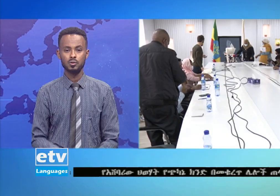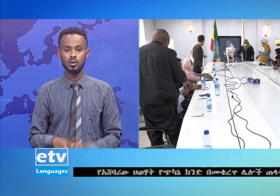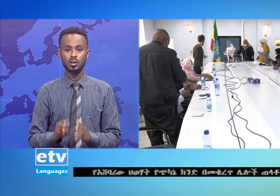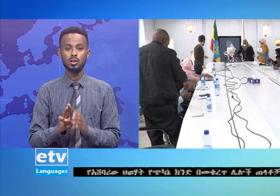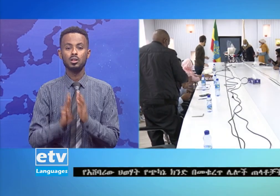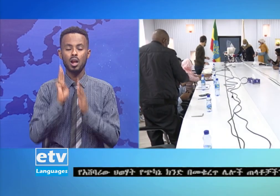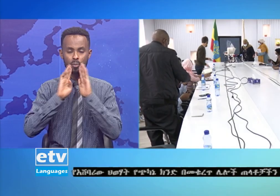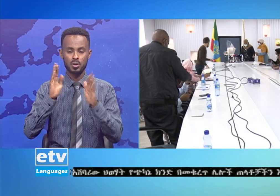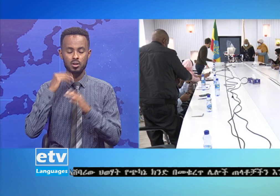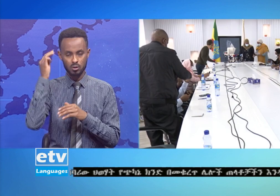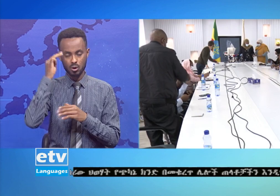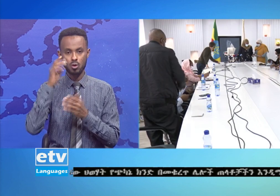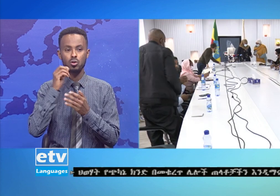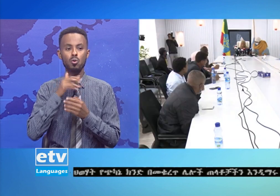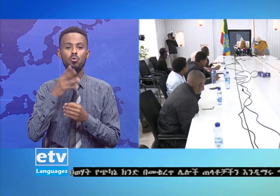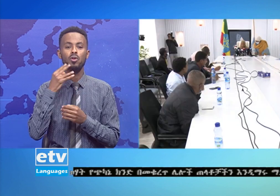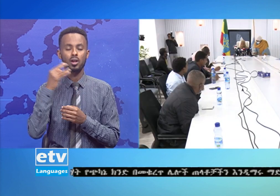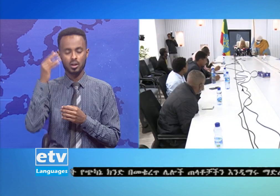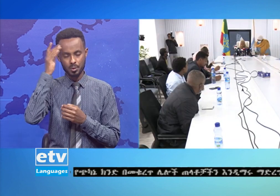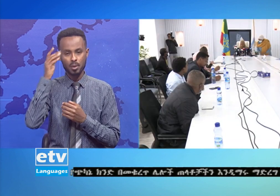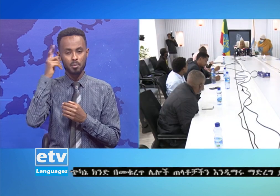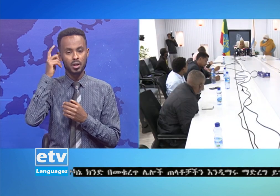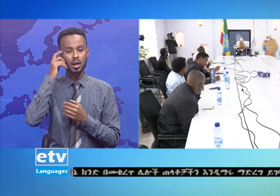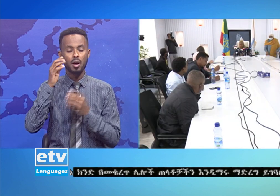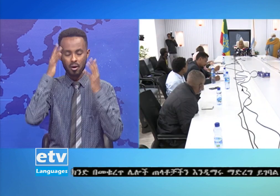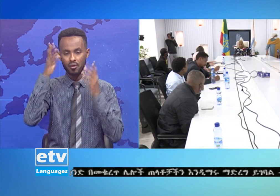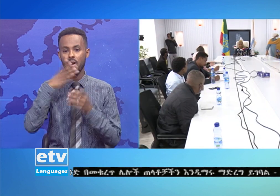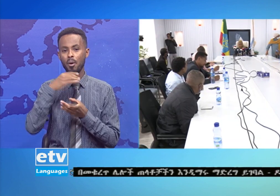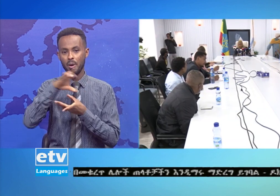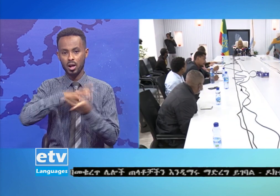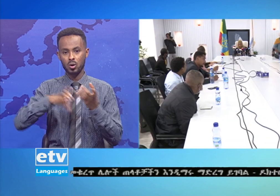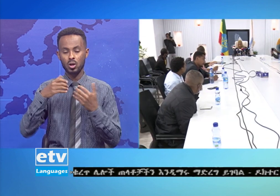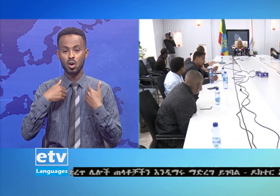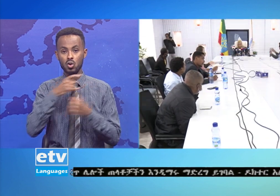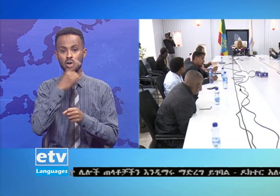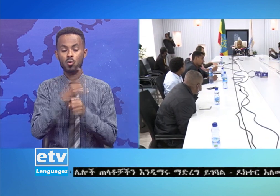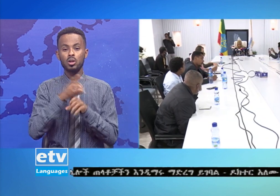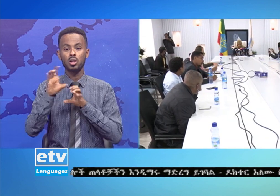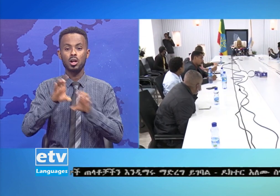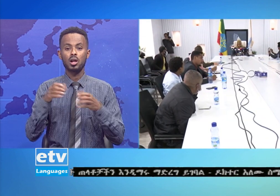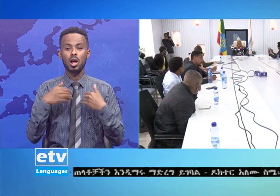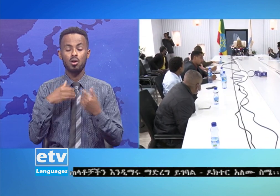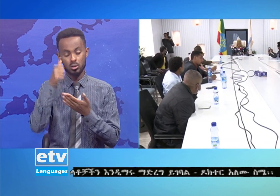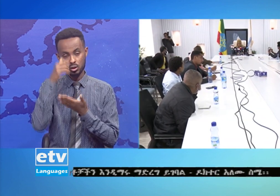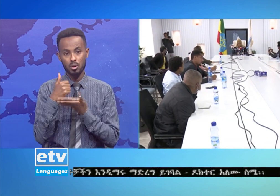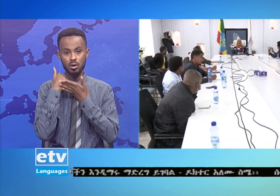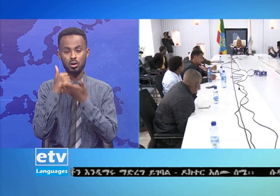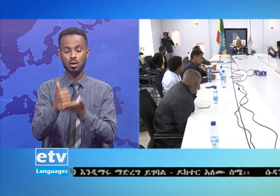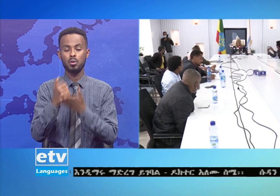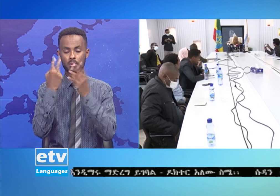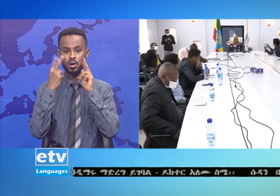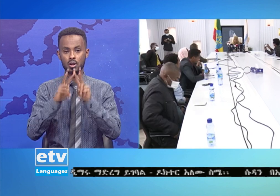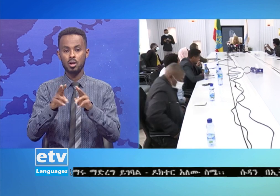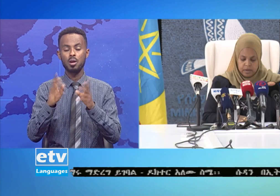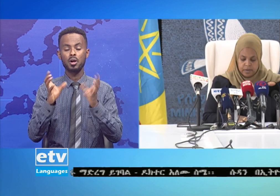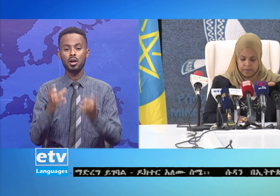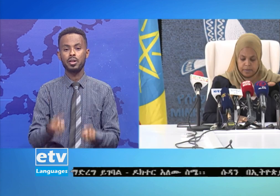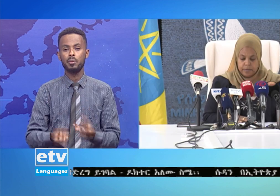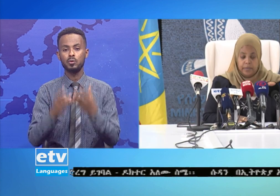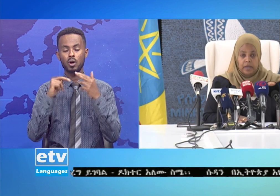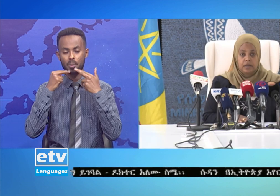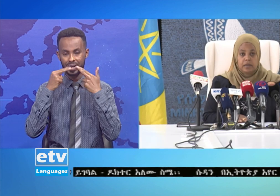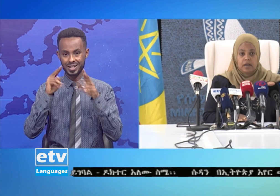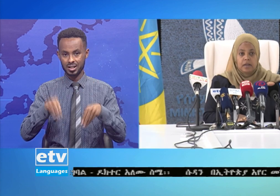የሰላም ሚኒስትሯ ወይዘሮ ሙፈሪያት ካሚል በትግራይ በአፋርና በአማራ ክልሎች ላሉ ዜጎች እየተደረገ ያለውን ሰብአዊ አገልግሎት በተመለከተ ለመገናኛ ብዙሃን